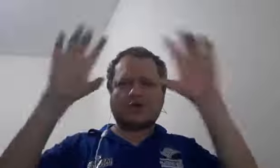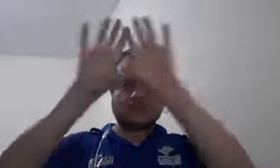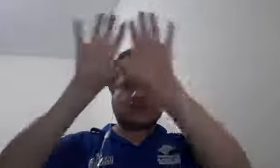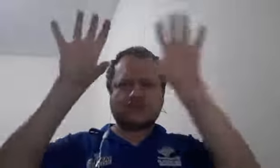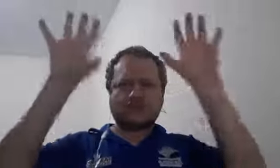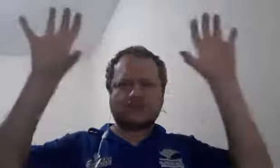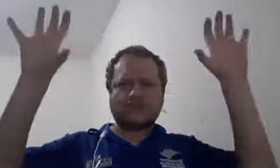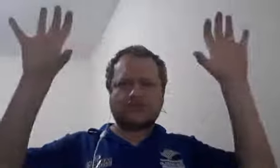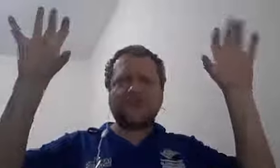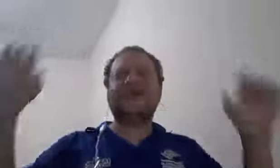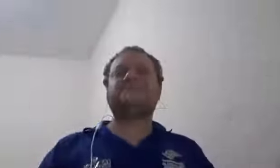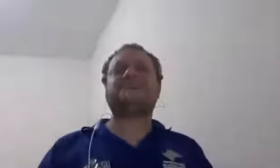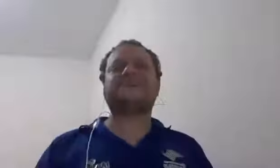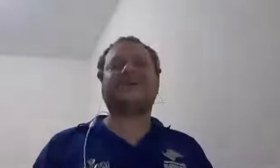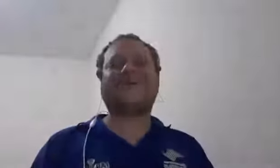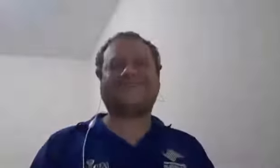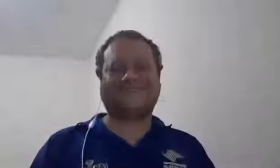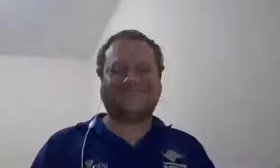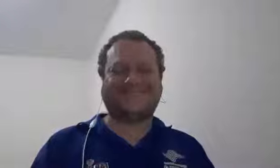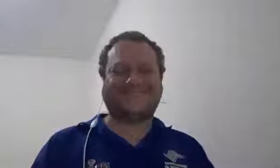fotos. Muito legal.